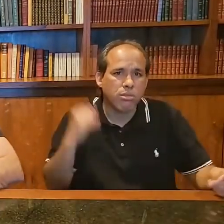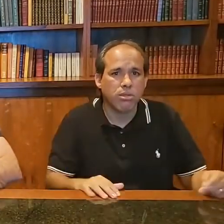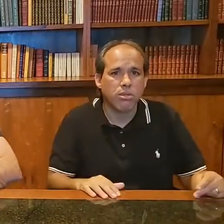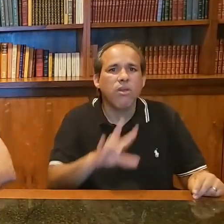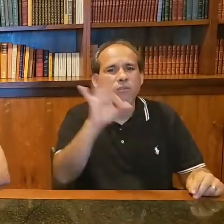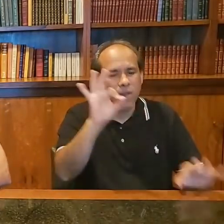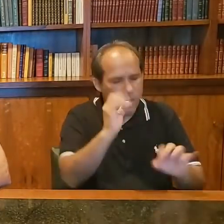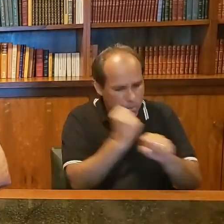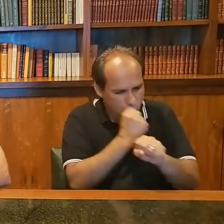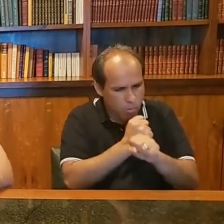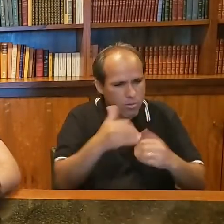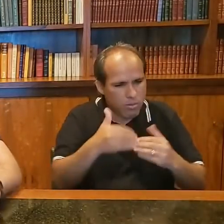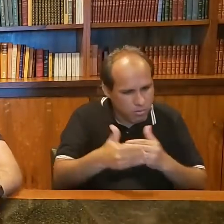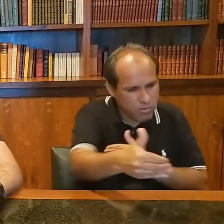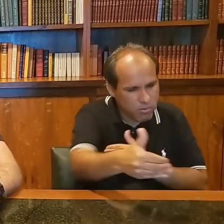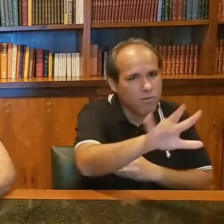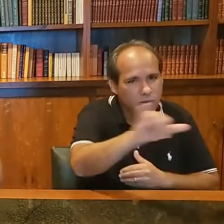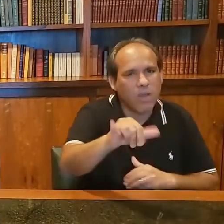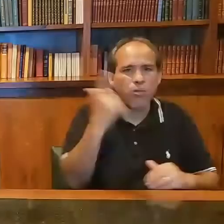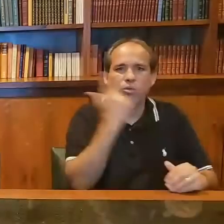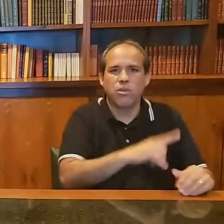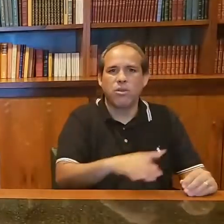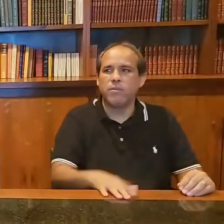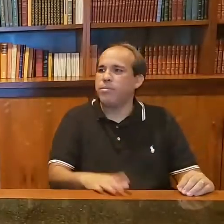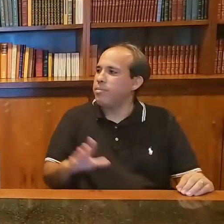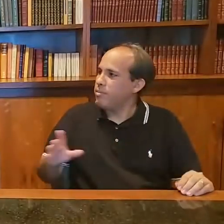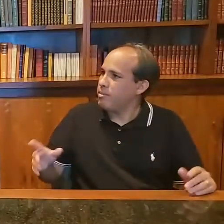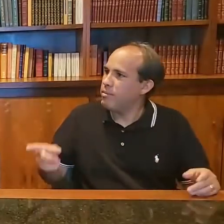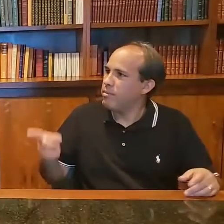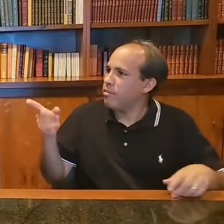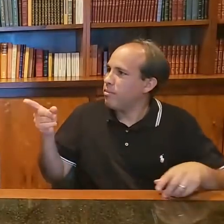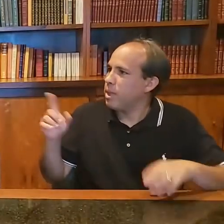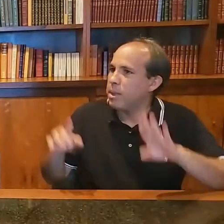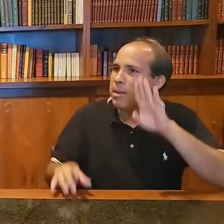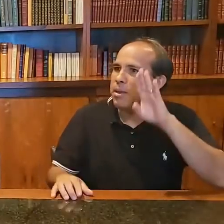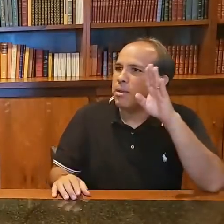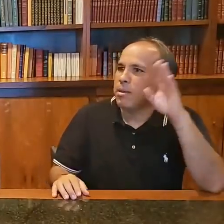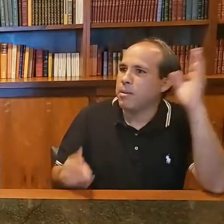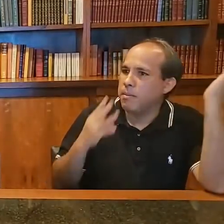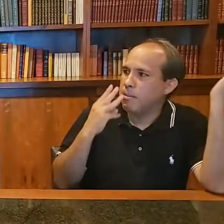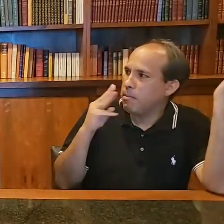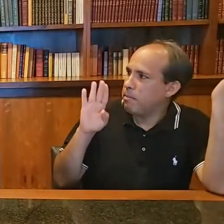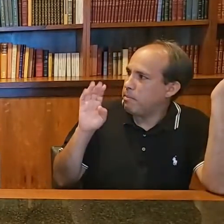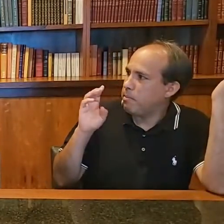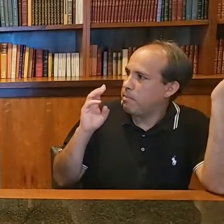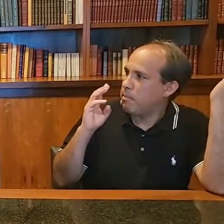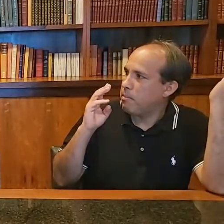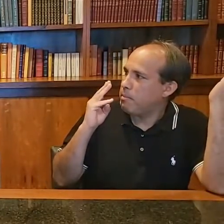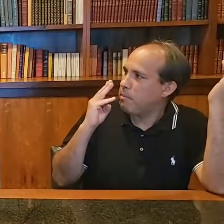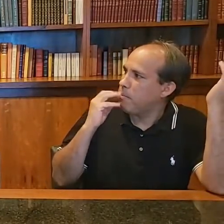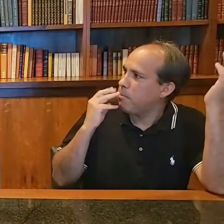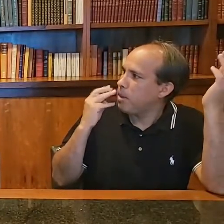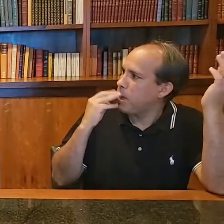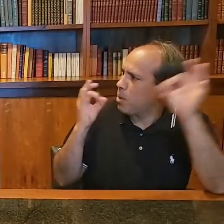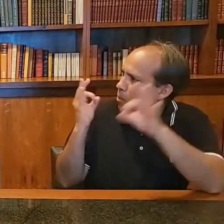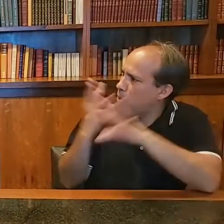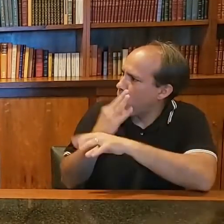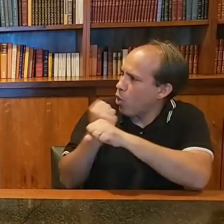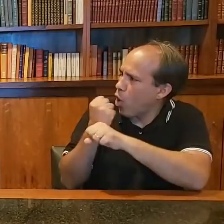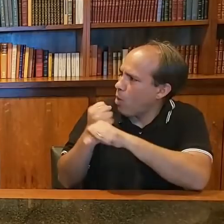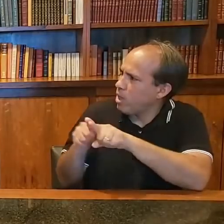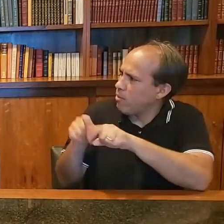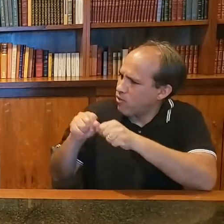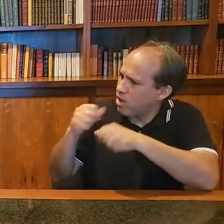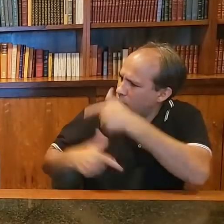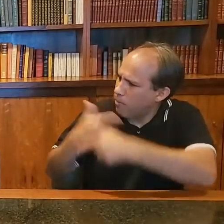chegar lá ainda, pode deixar. Bentor, não é só o Tarcísio que conclui ou faz obras. Você também conclui obras? Viu?